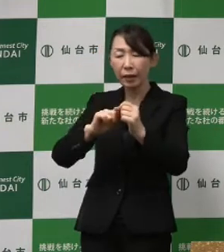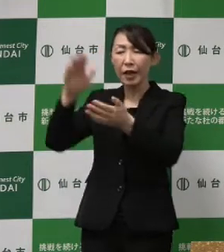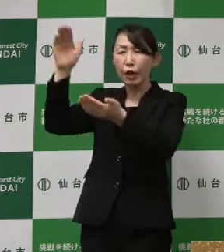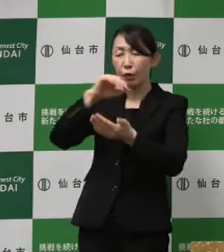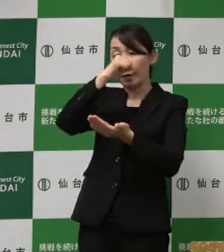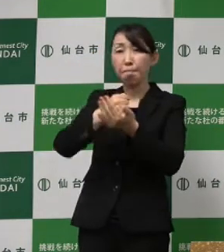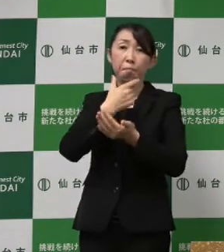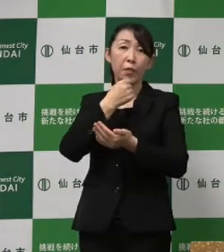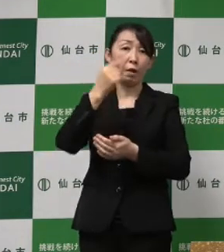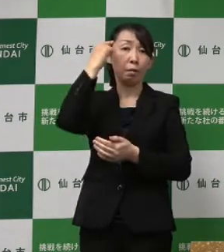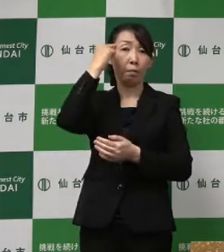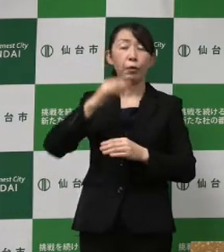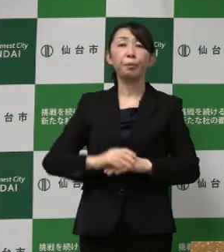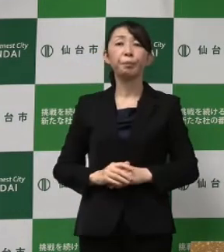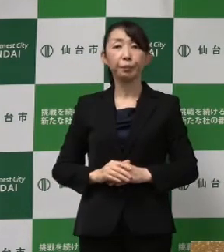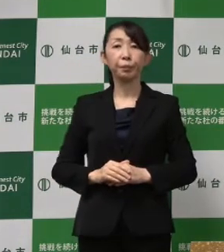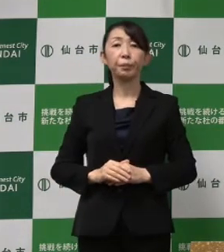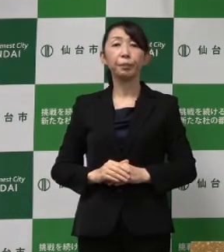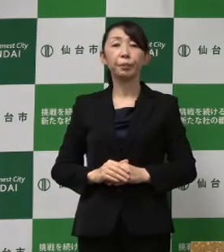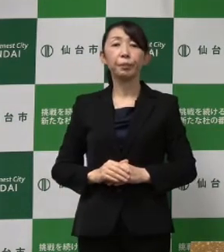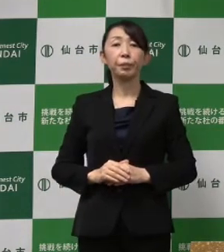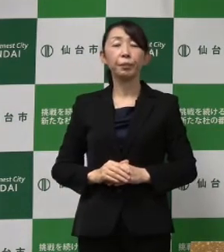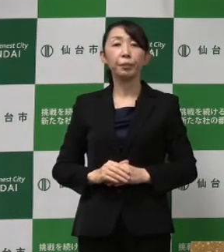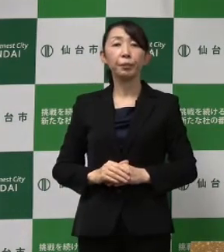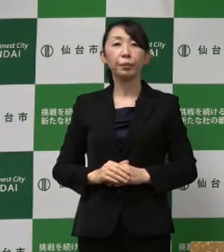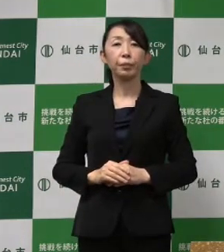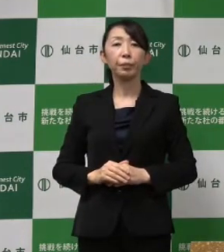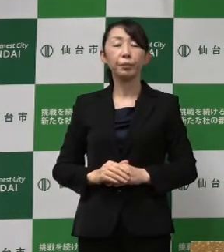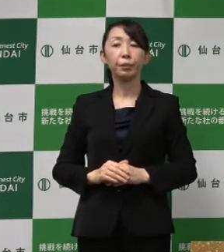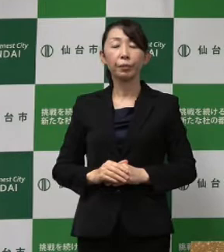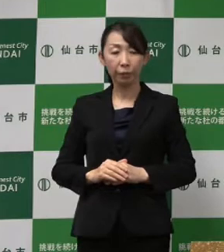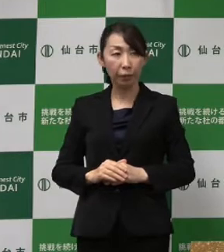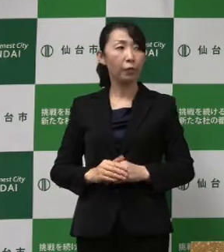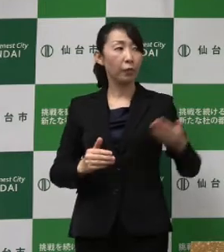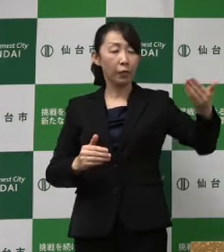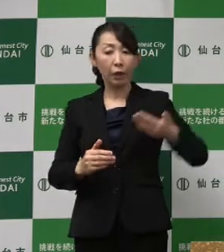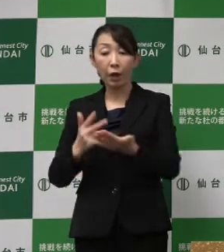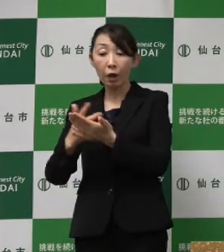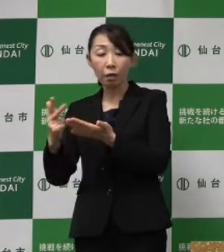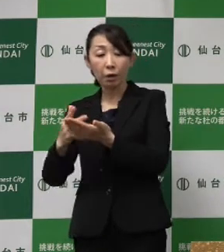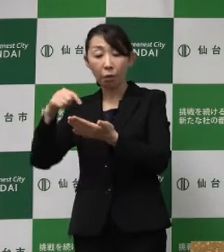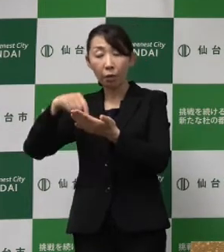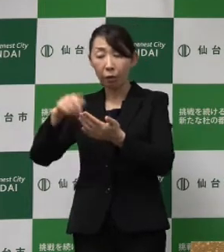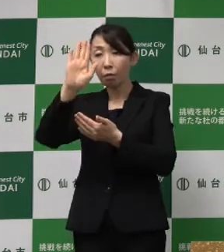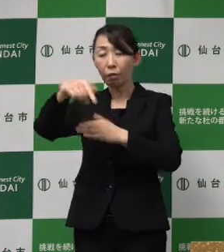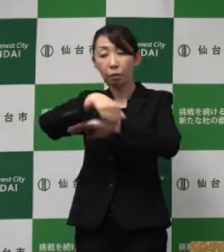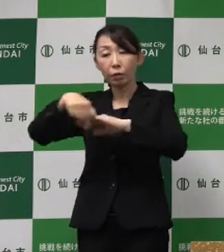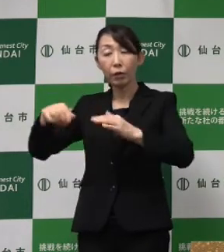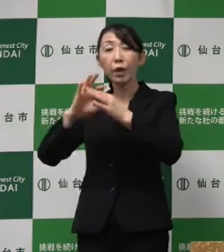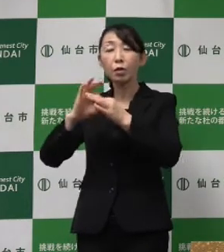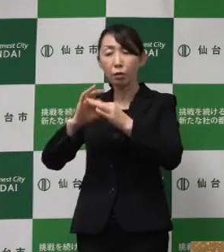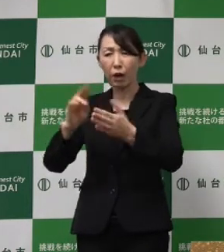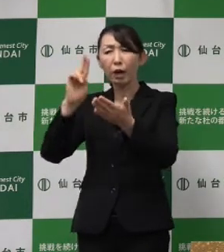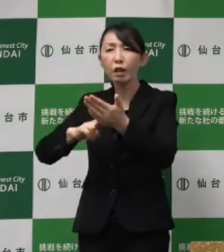させたいと考えています。 あとすみません、ちょっと資料の今後のスケジュールのところで、じゃあいつ決